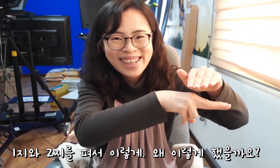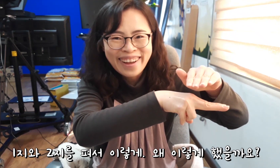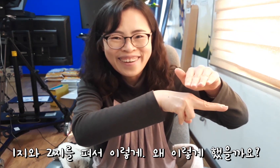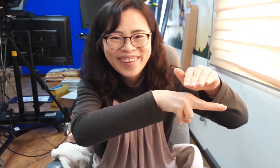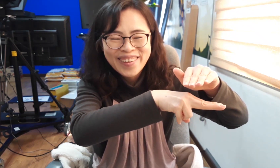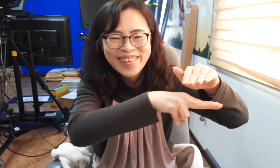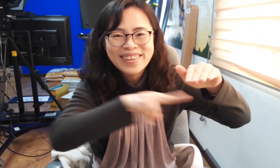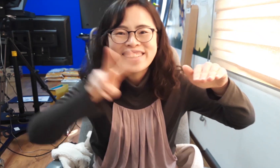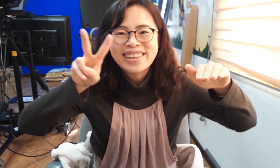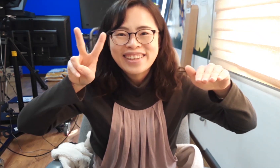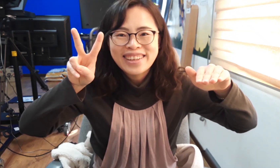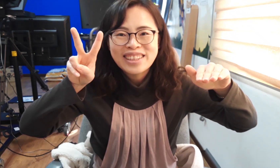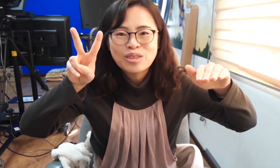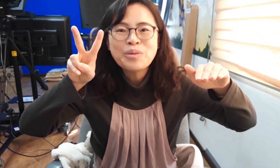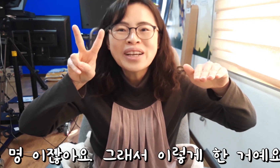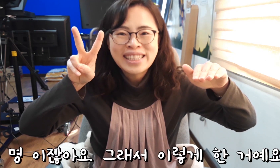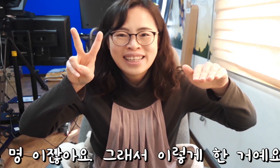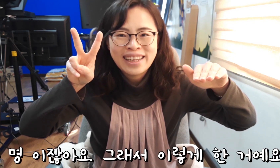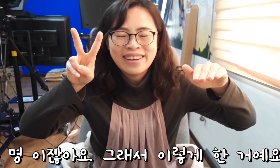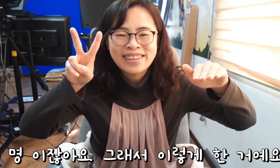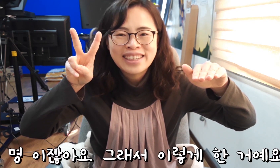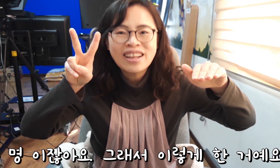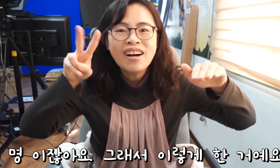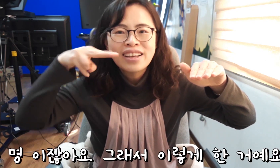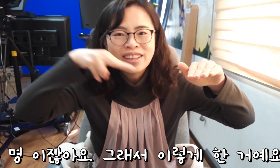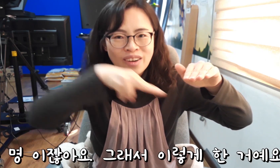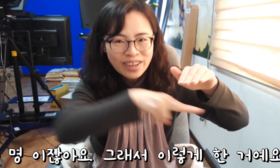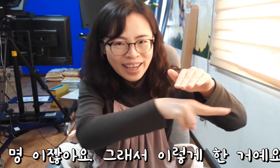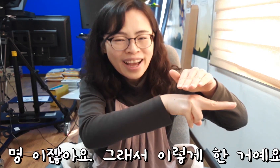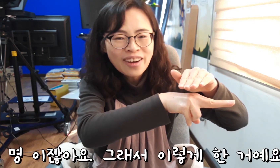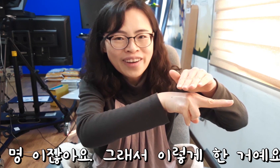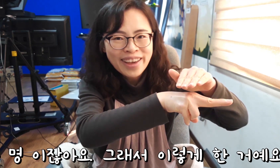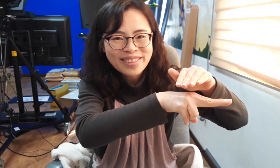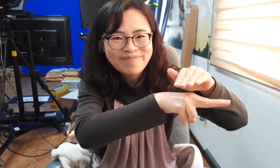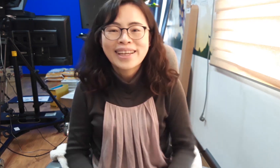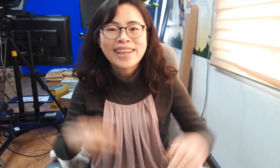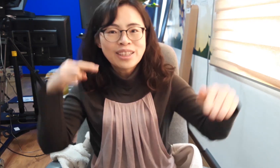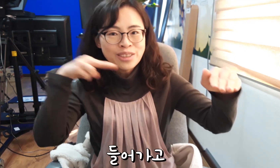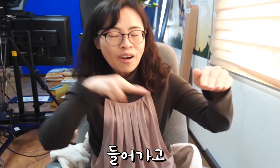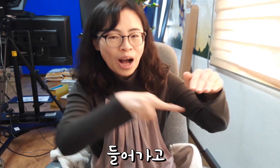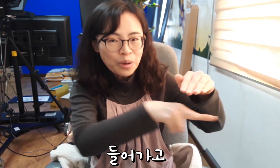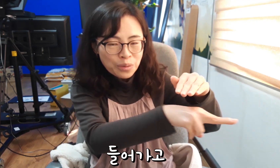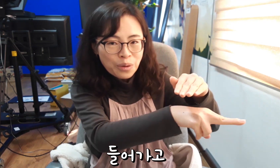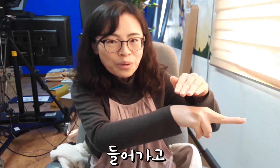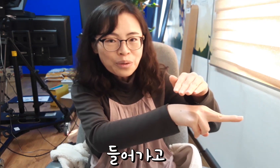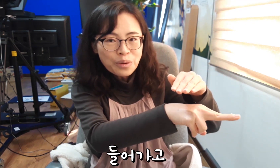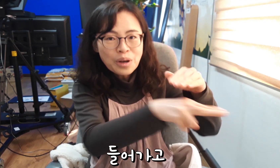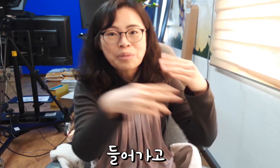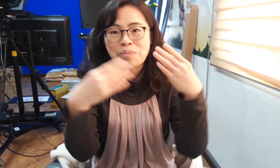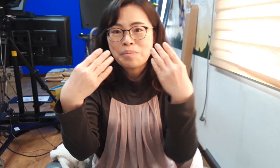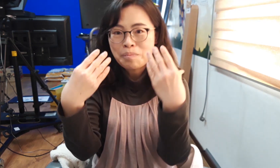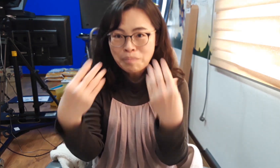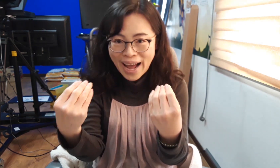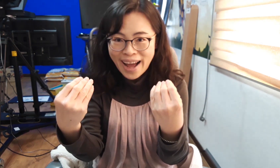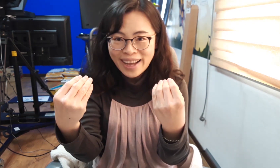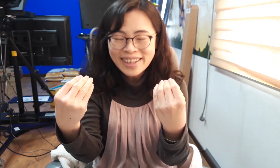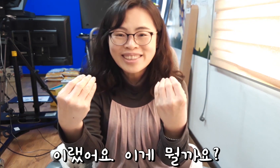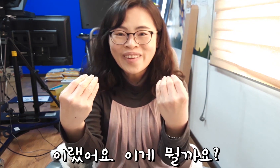그랬을까요? 두 명이잖아요. 그래서 이렇게 한 거예요. 이렇게 들어가고 이랬어요.